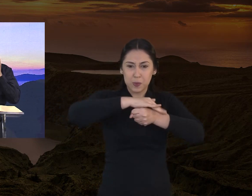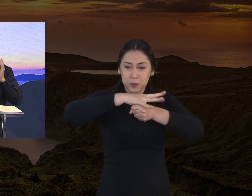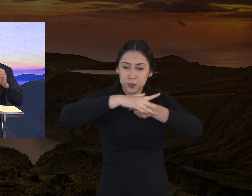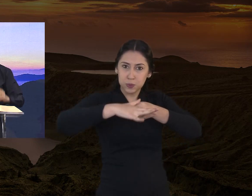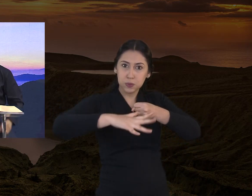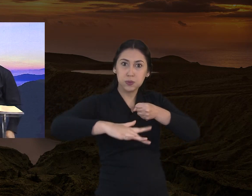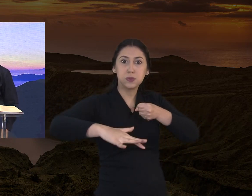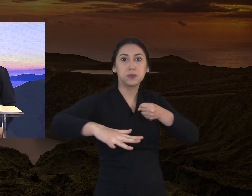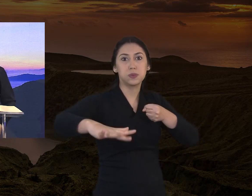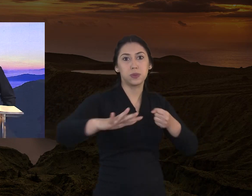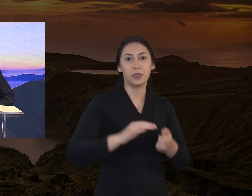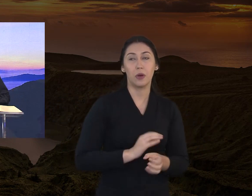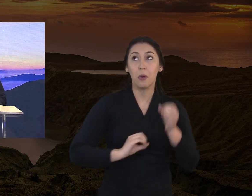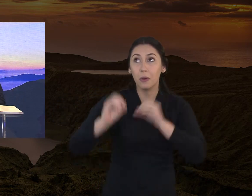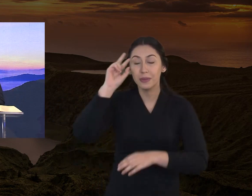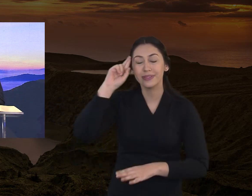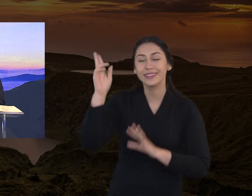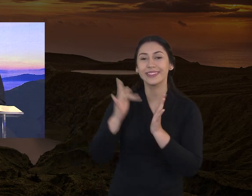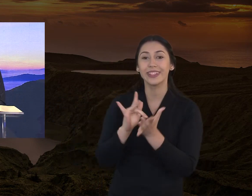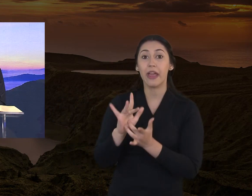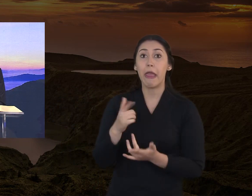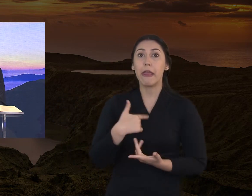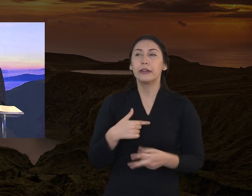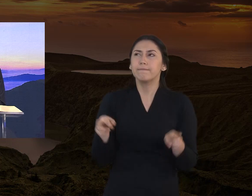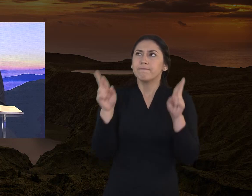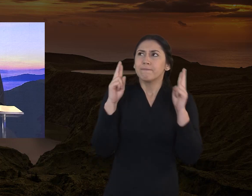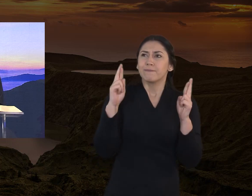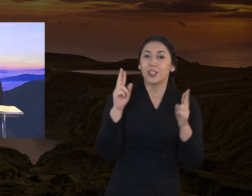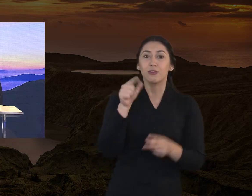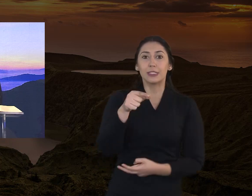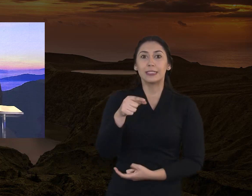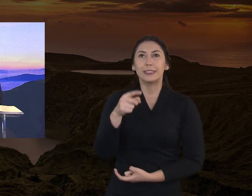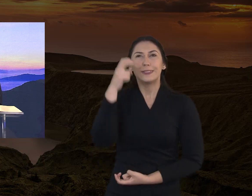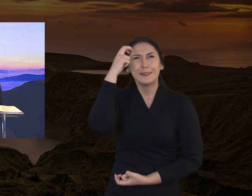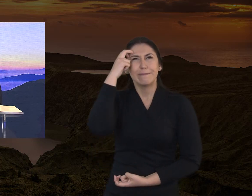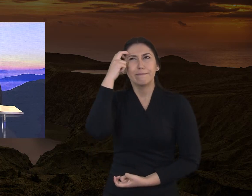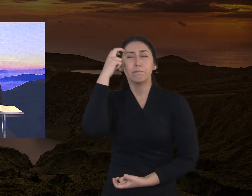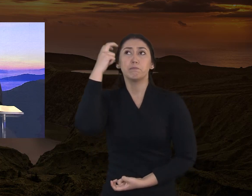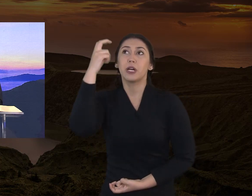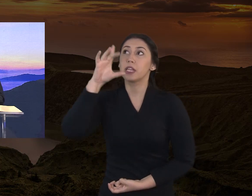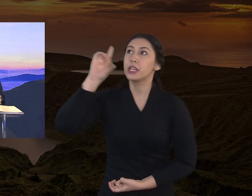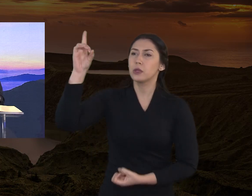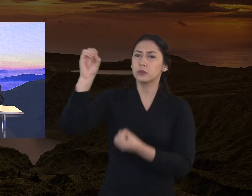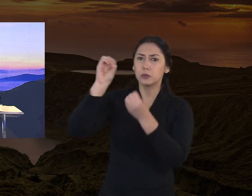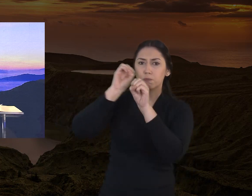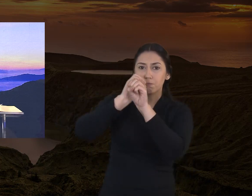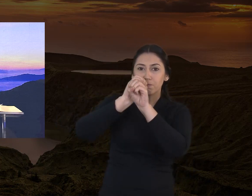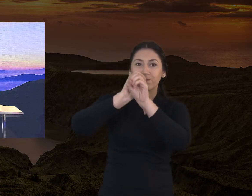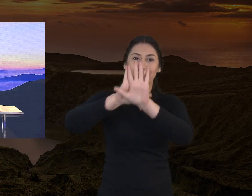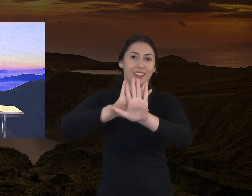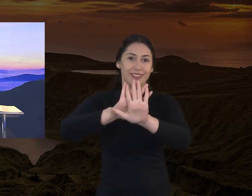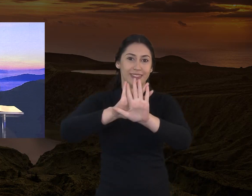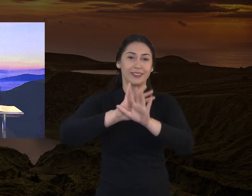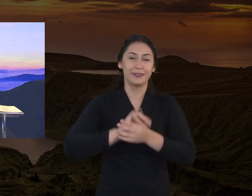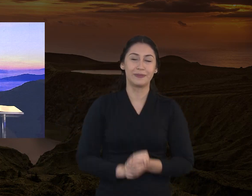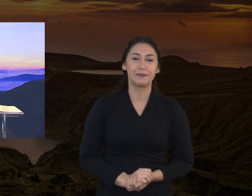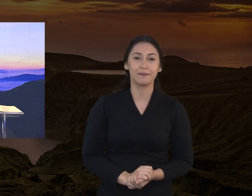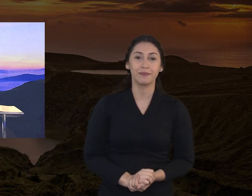Ó Senhor Jesus, espero que Deus te dê espírito de sabedoria e de revelação. Então